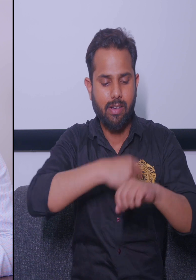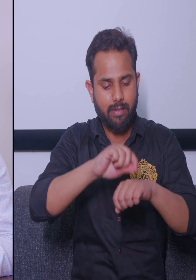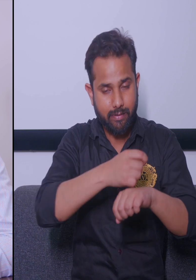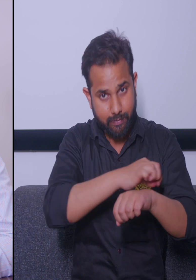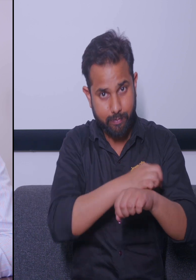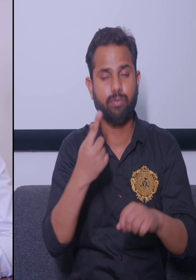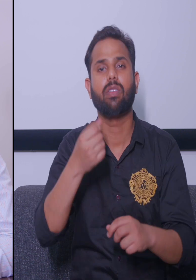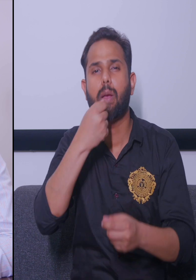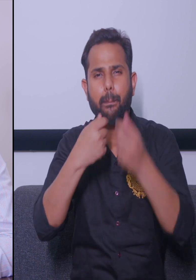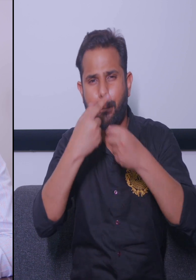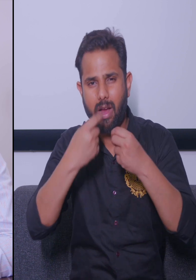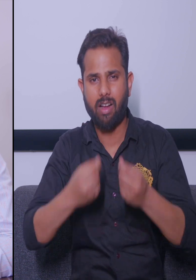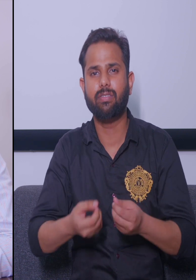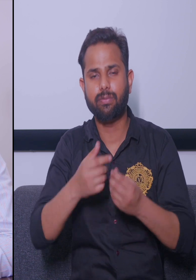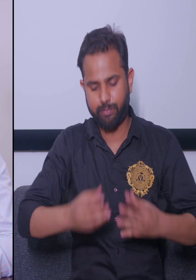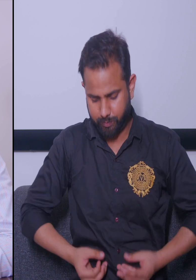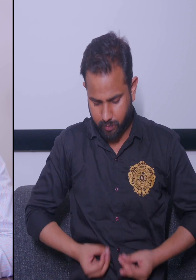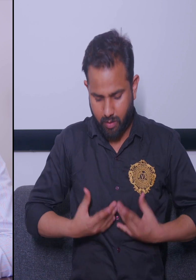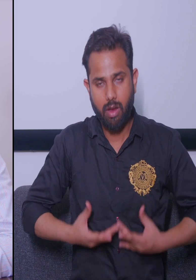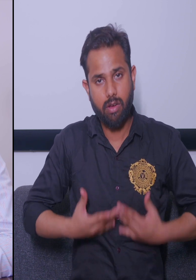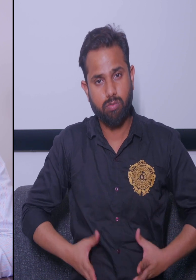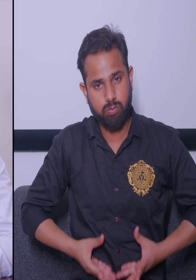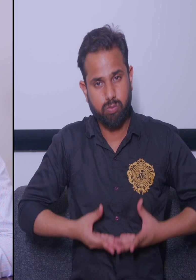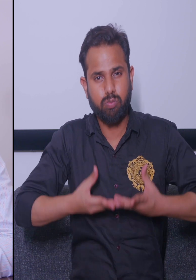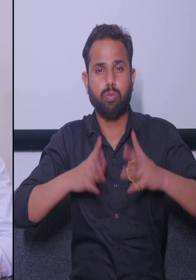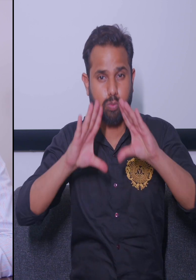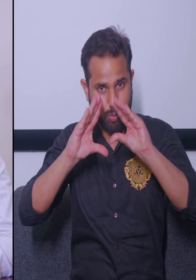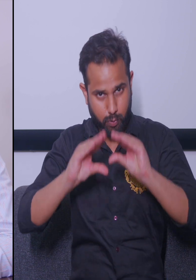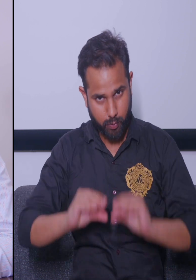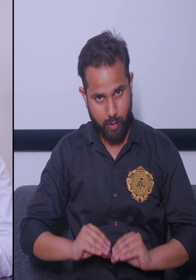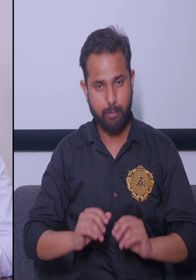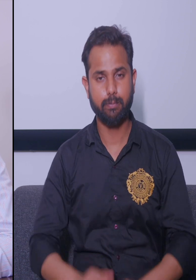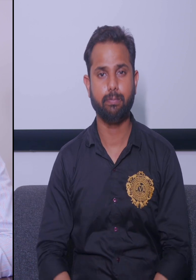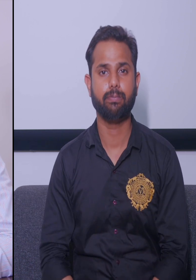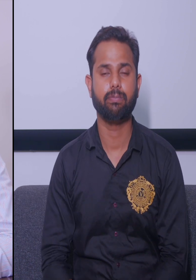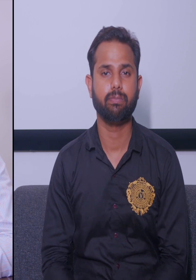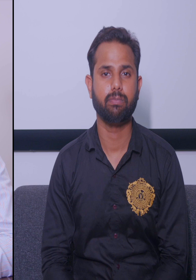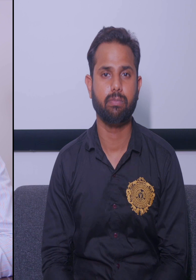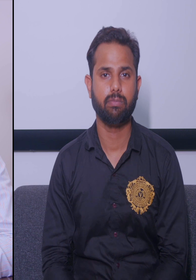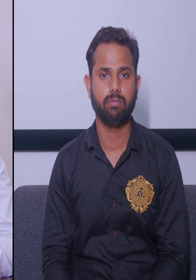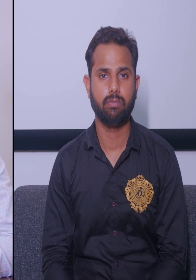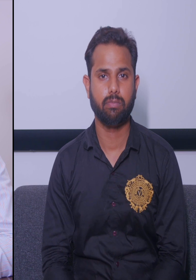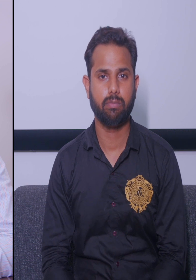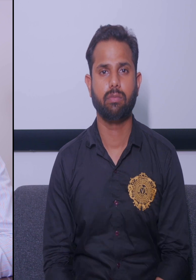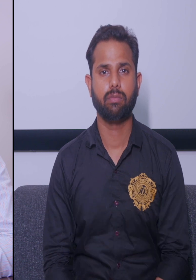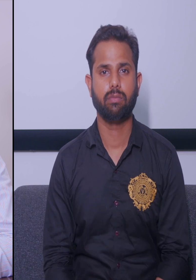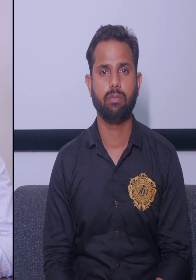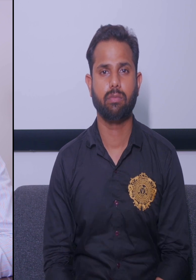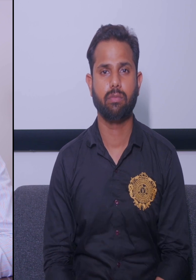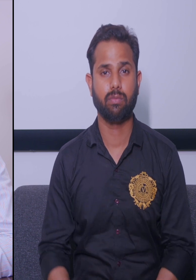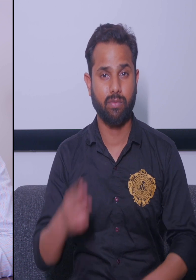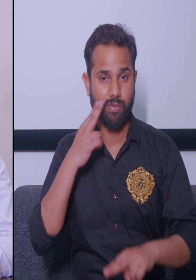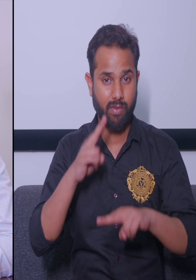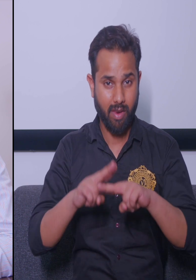सर्जरी। मेडिकेशन में काफ़ी ट्रीटमेंट ऑप्शंस होते हैं, जिसमें पहला है एंटासिड्स। एंटासिड्स हमारे गैस्ट्रिक एसिड को न्यूट्रलाइज करते